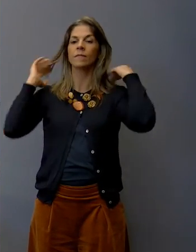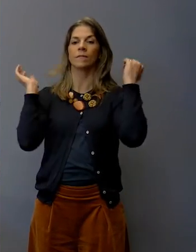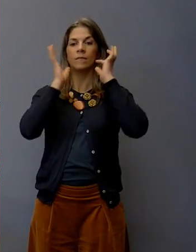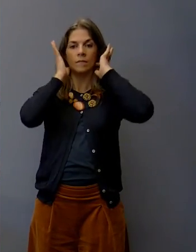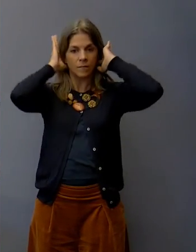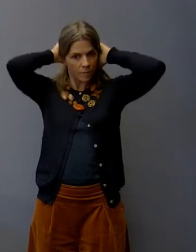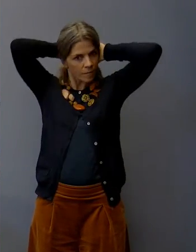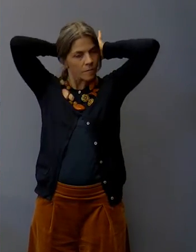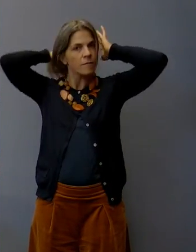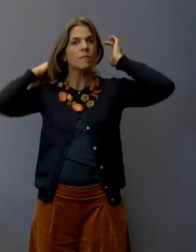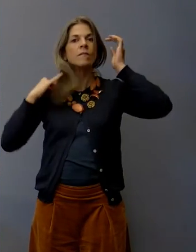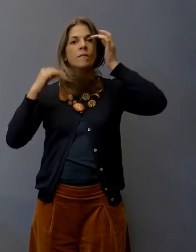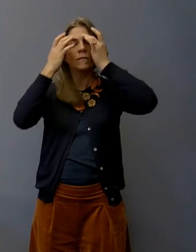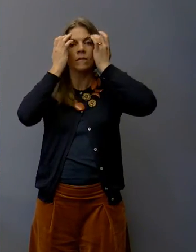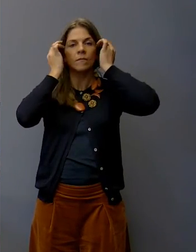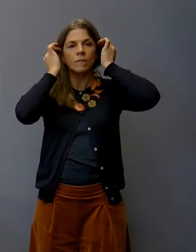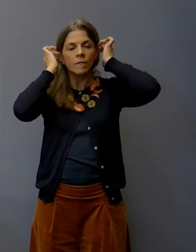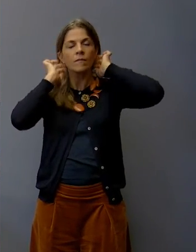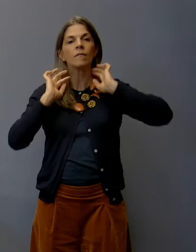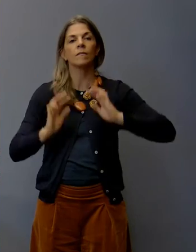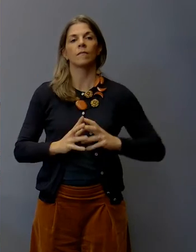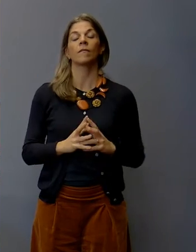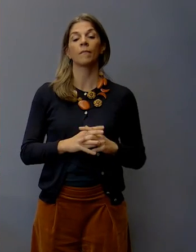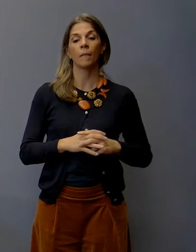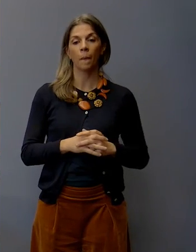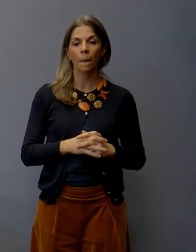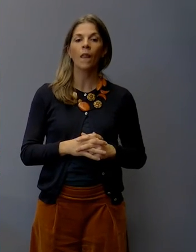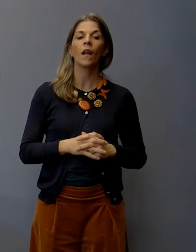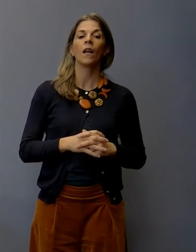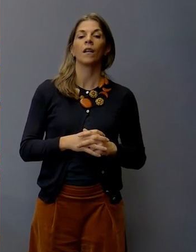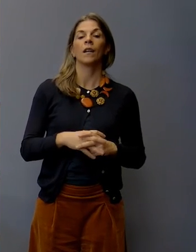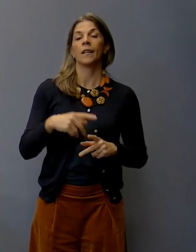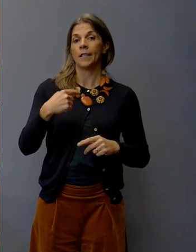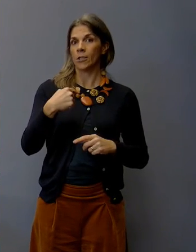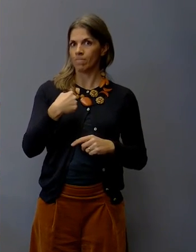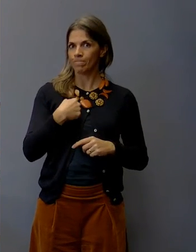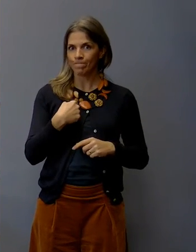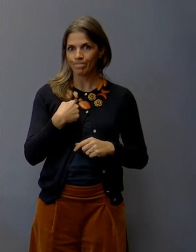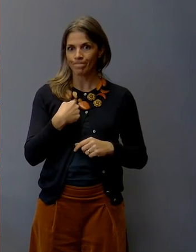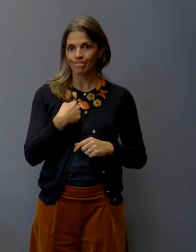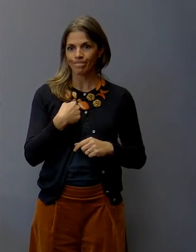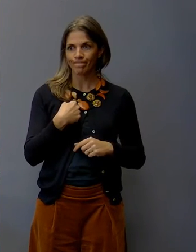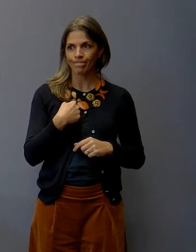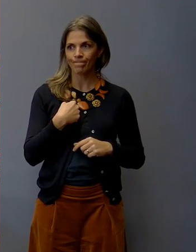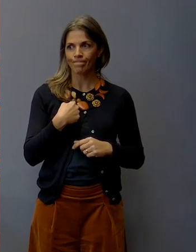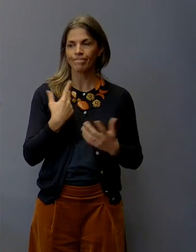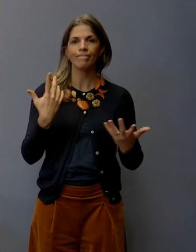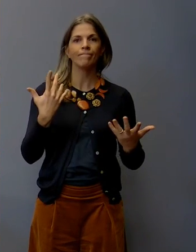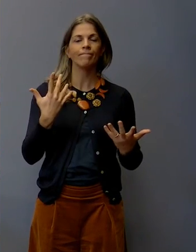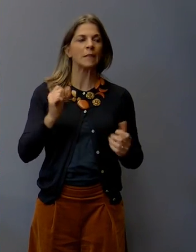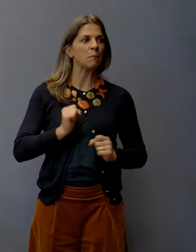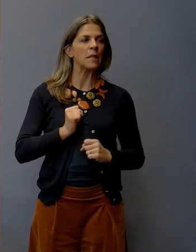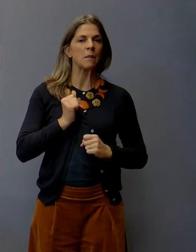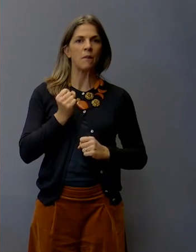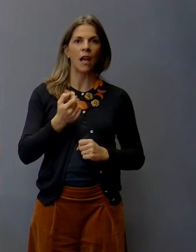io devo dire che mi spiace che non ci sia il sindaco in questo momento